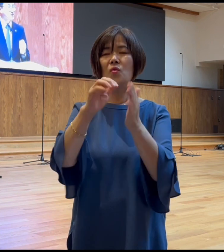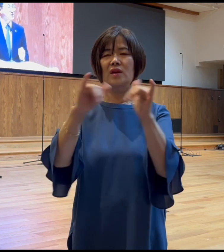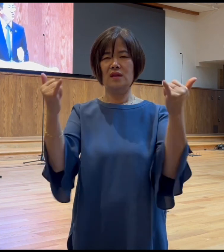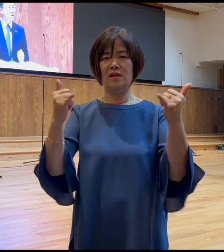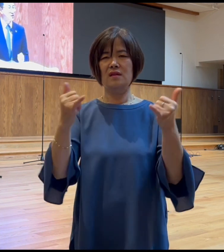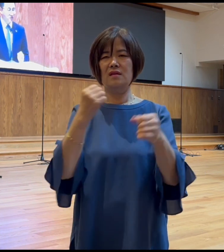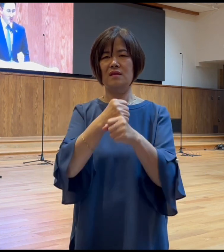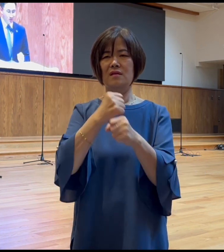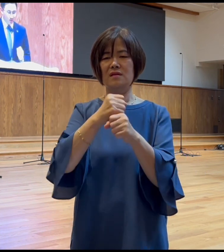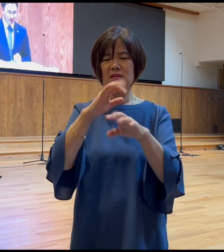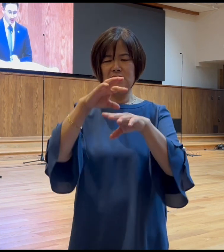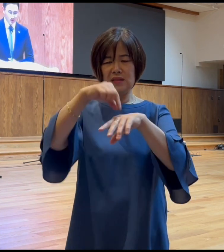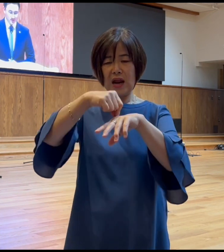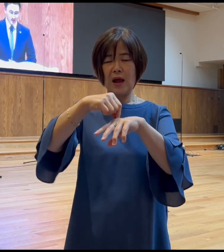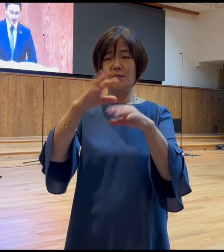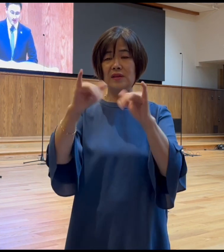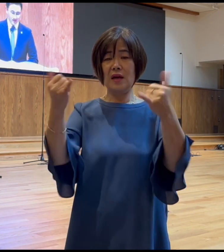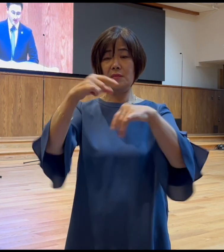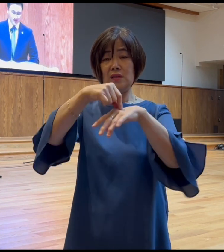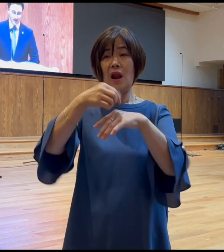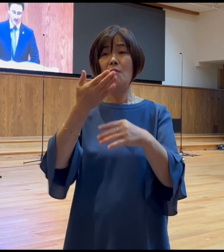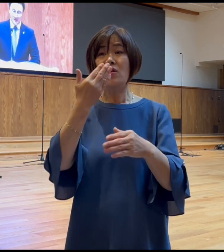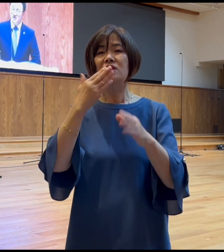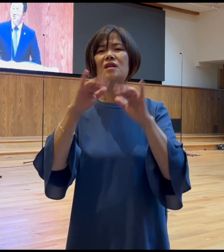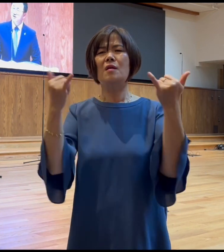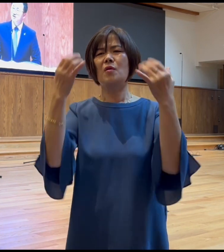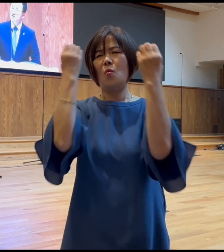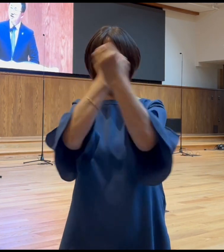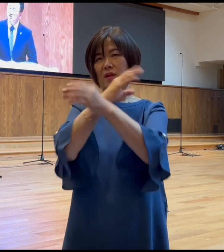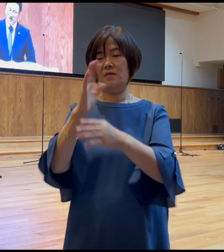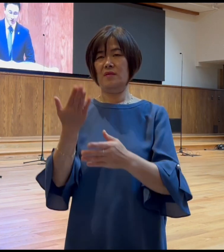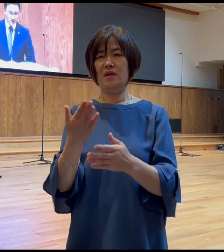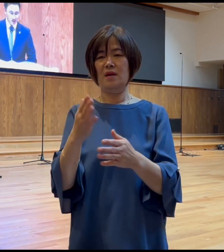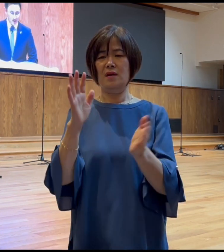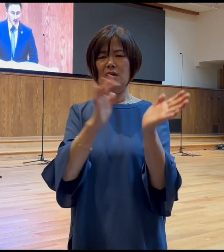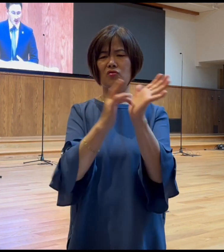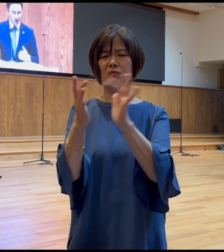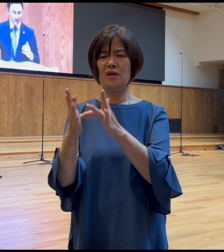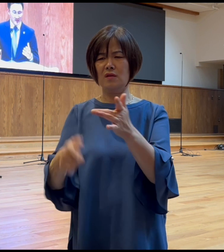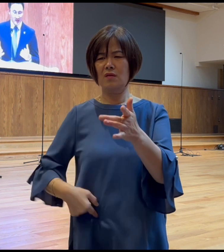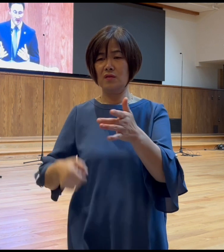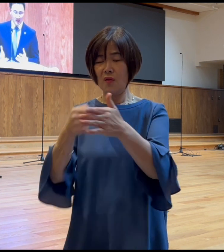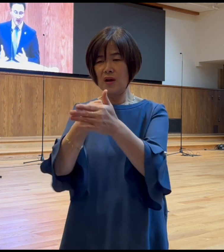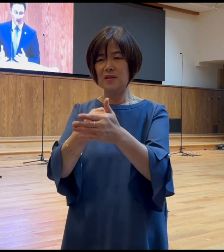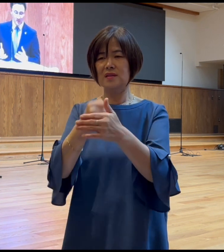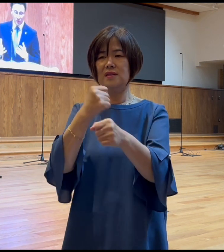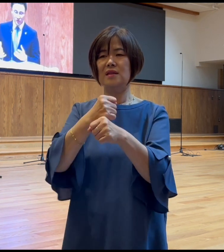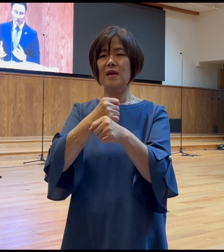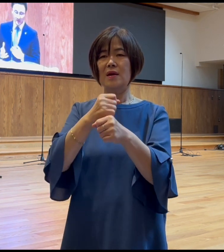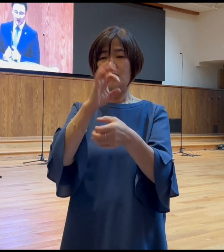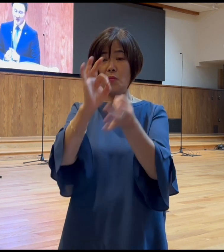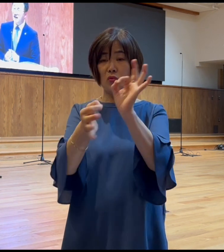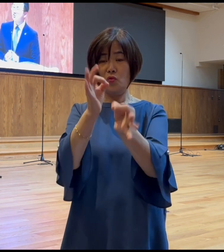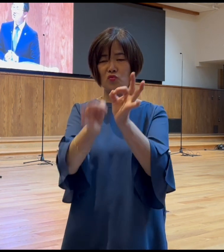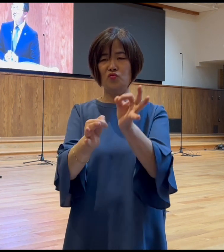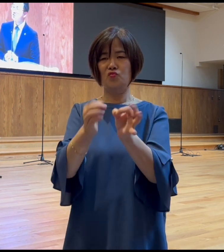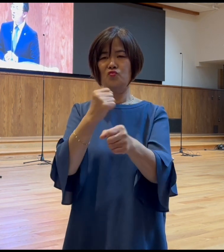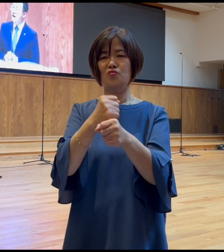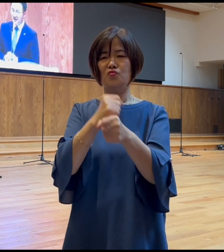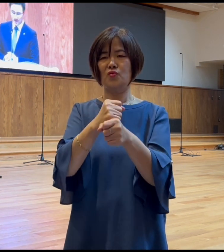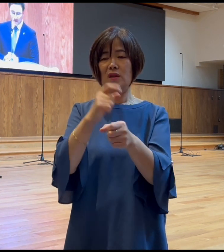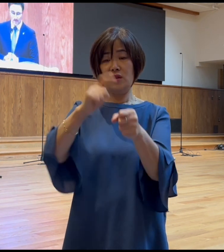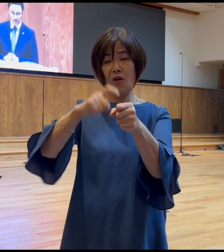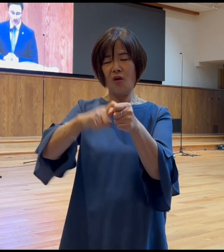그리스도인들을 식인종이라고 오해하기도 했습니다. 예수님께서 제정해 주신 이 성만찬 때에 포도주와 떡을 나누는